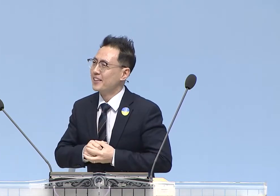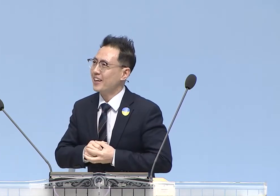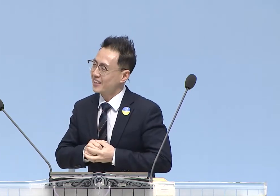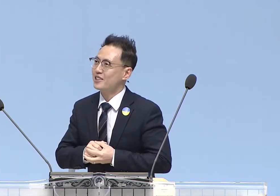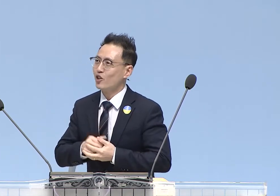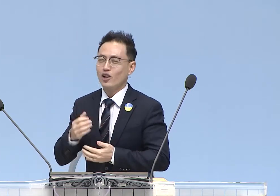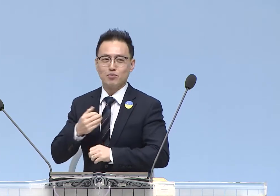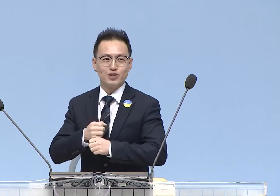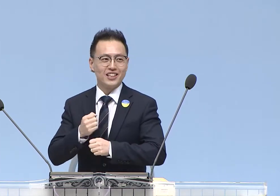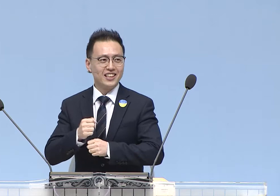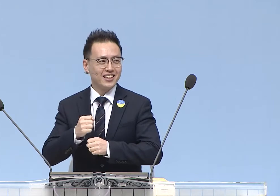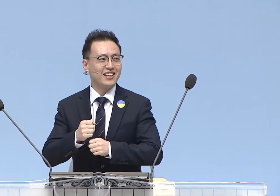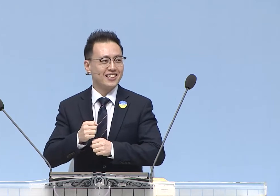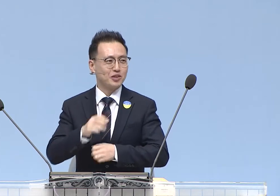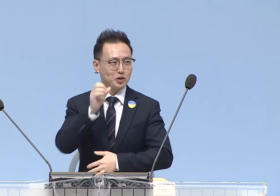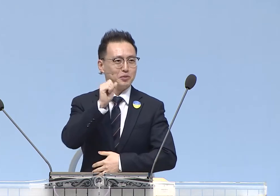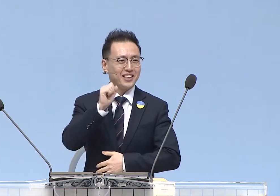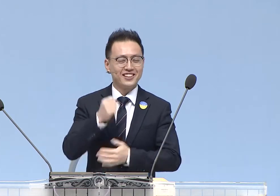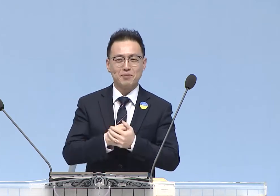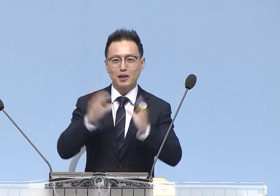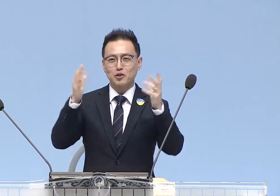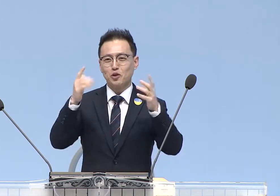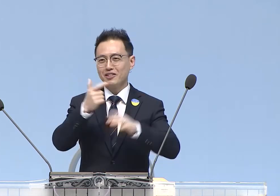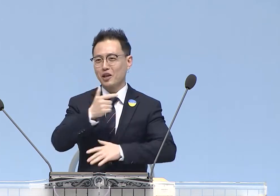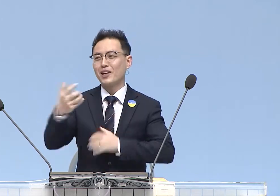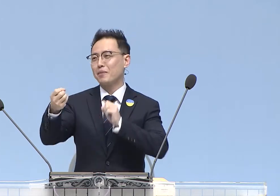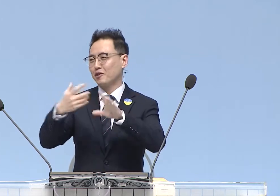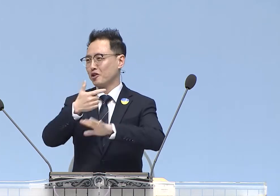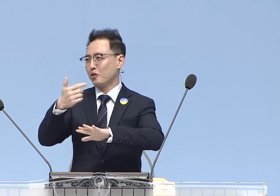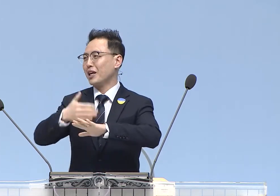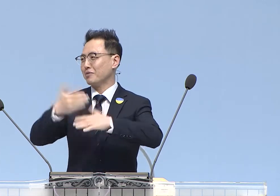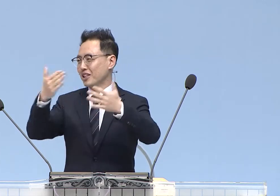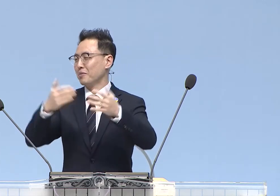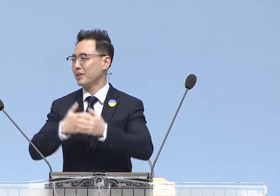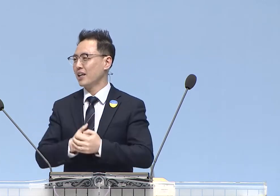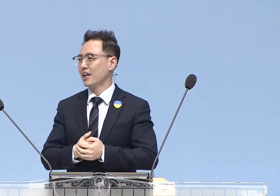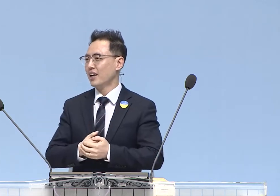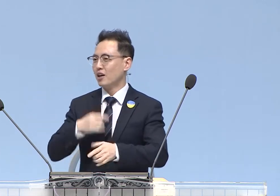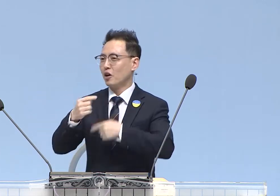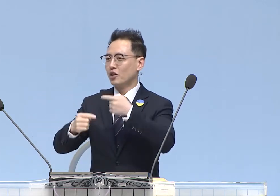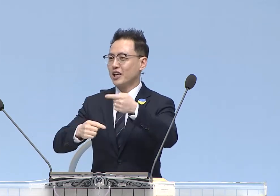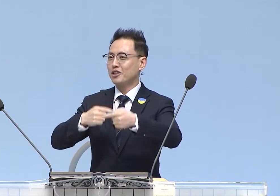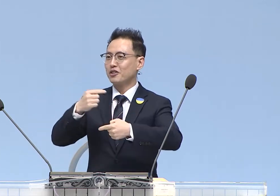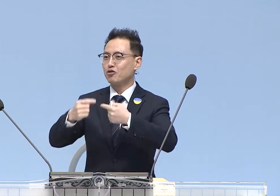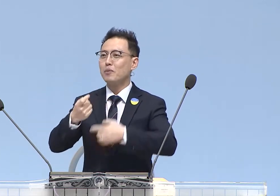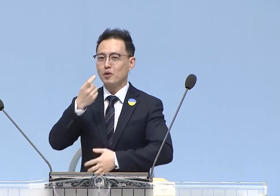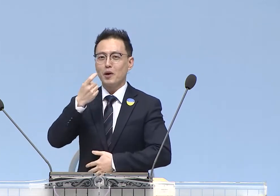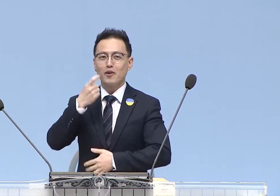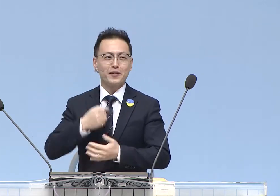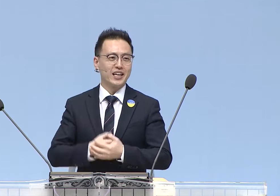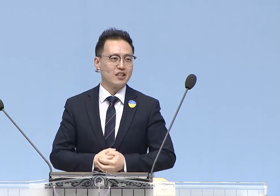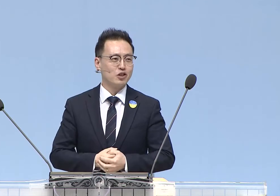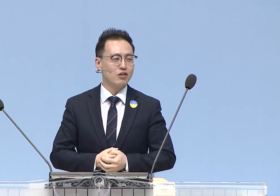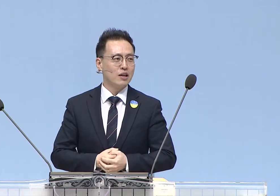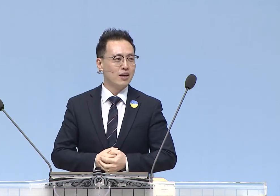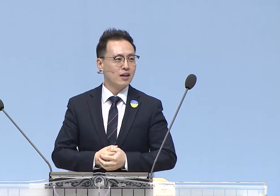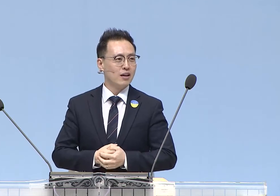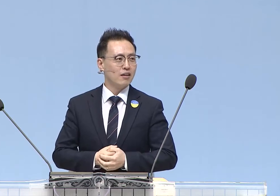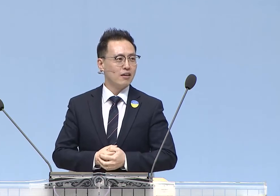이 썰렁한 분위기 좋습니다. 그런데 박수로 이렇게 화답해 주셔서 너무 감사드립니다. 제가 선대 수 한번 배워봐야겠죠.